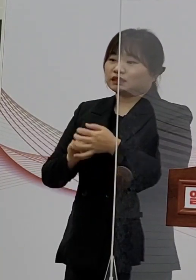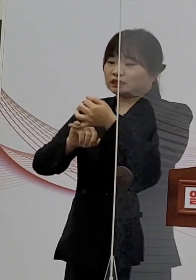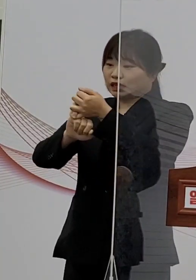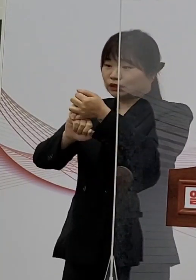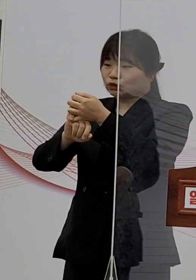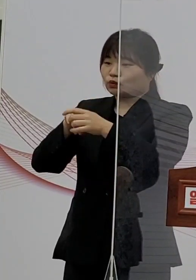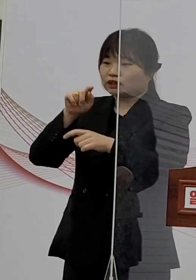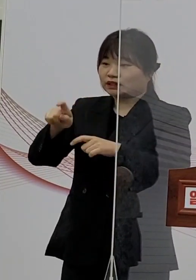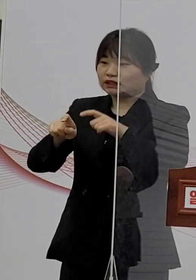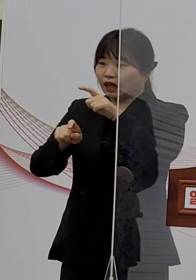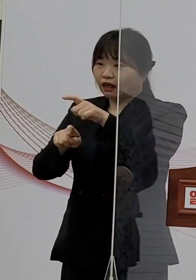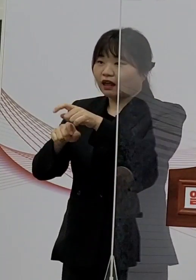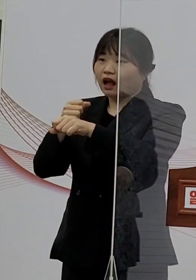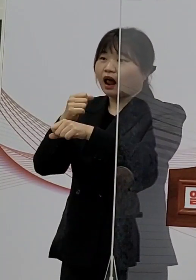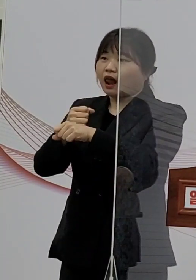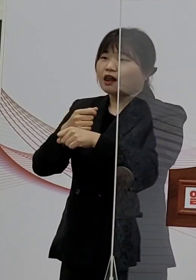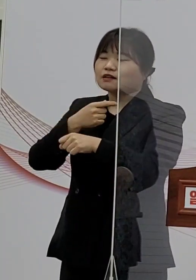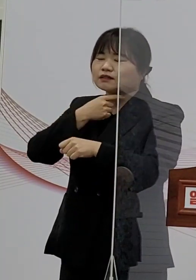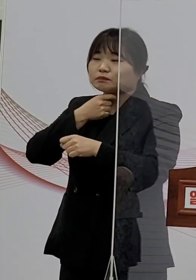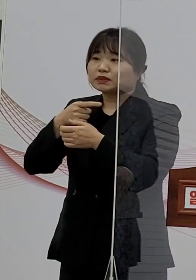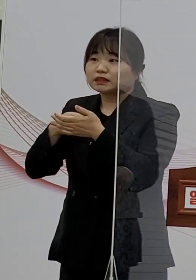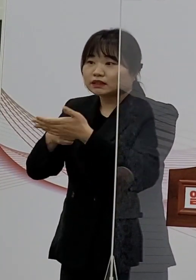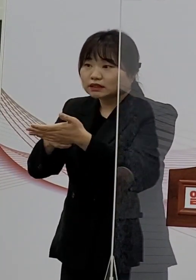약속을 이행하셨다는 그런 의미로